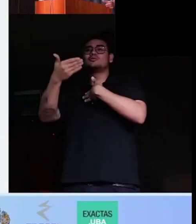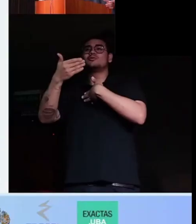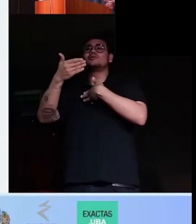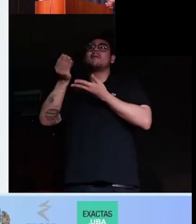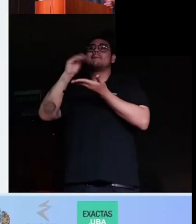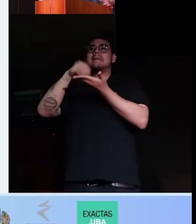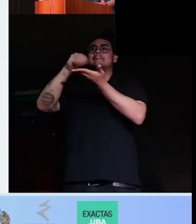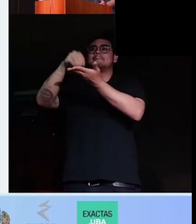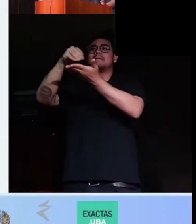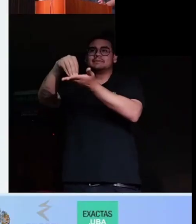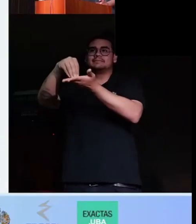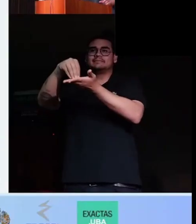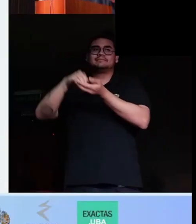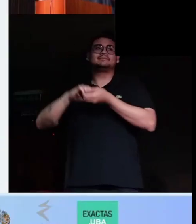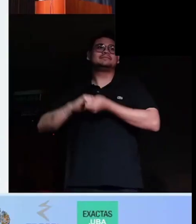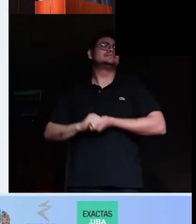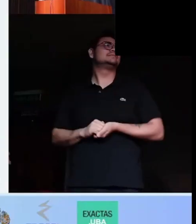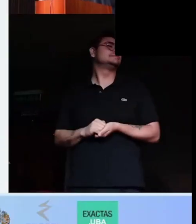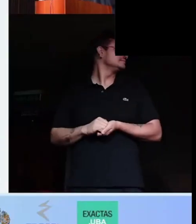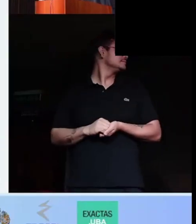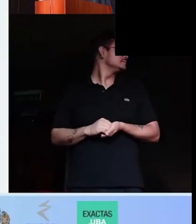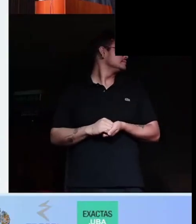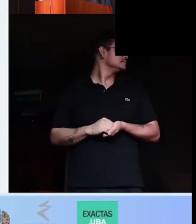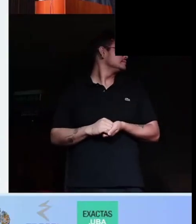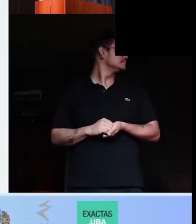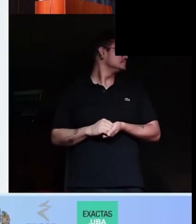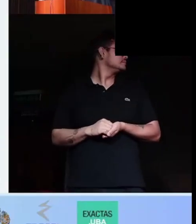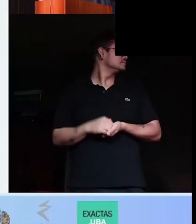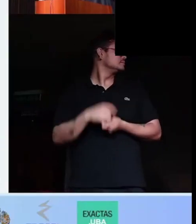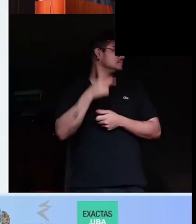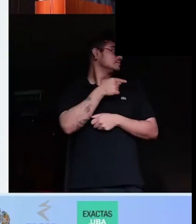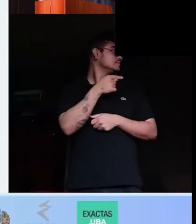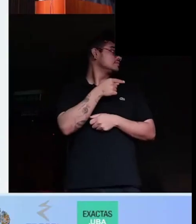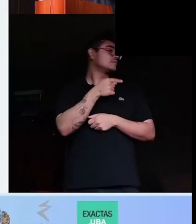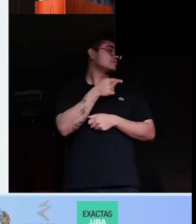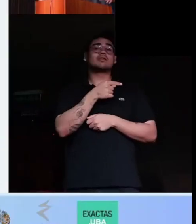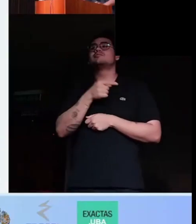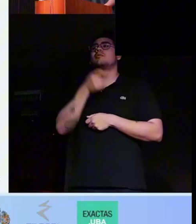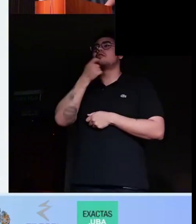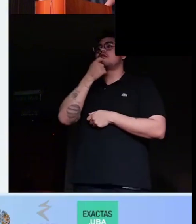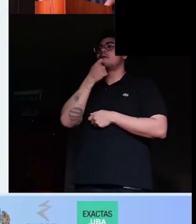Bueno, eso es una barra de progreso de cómo está sacando fotos.